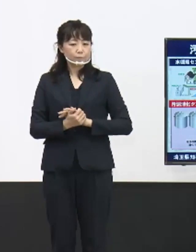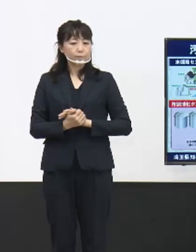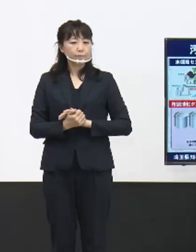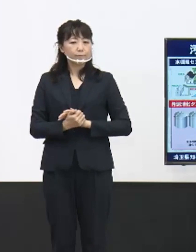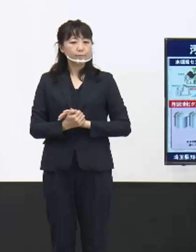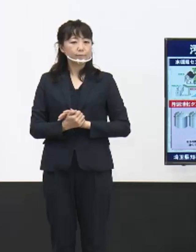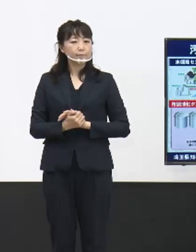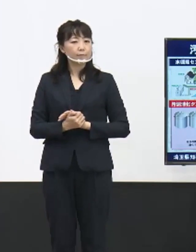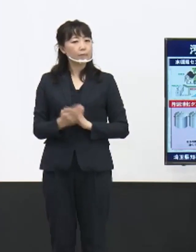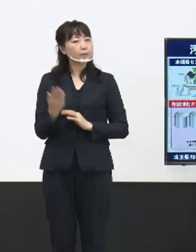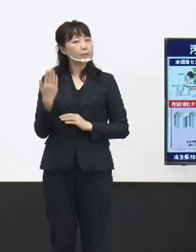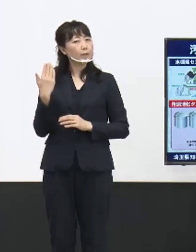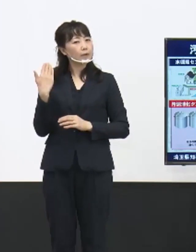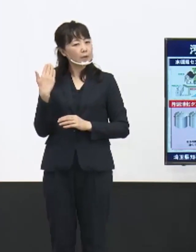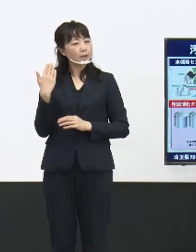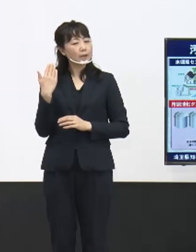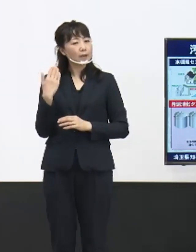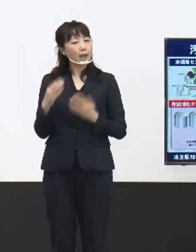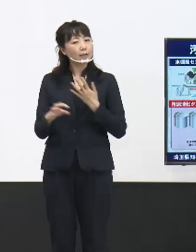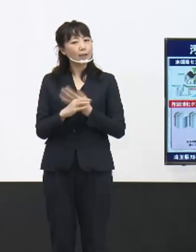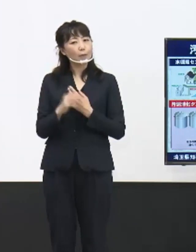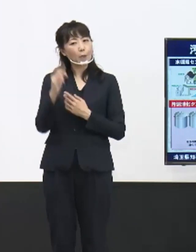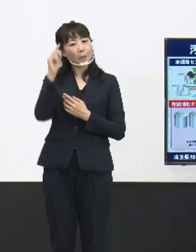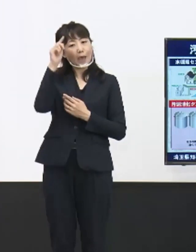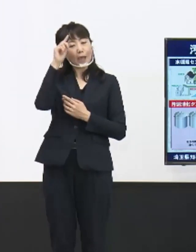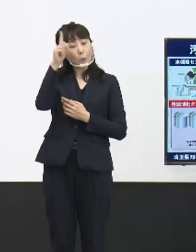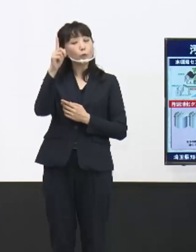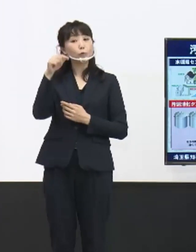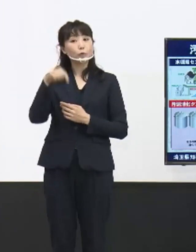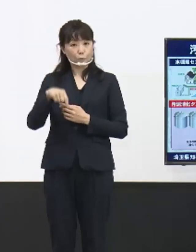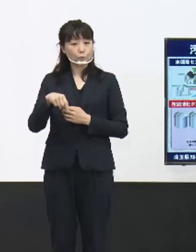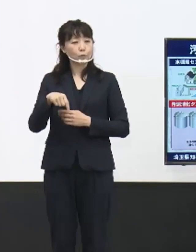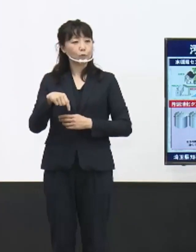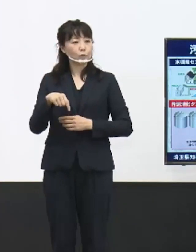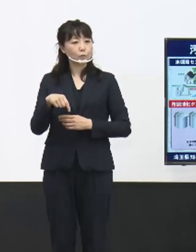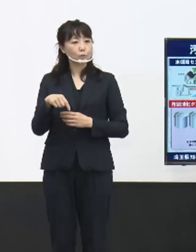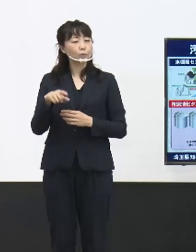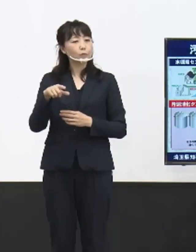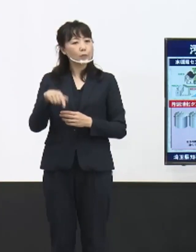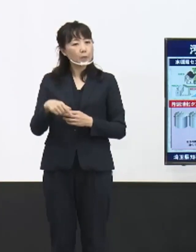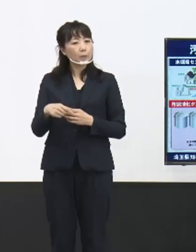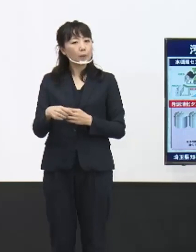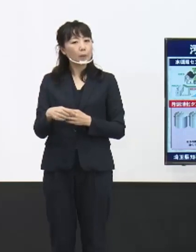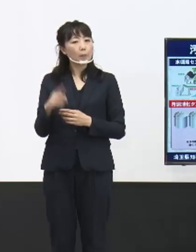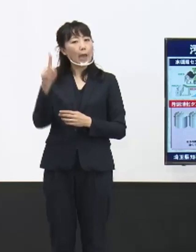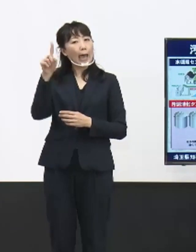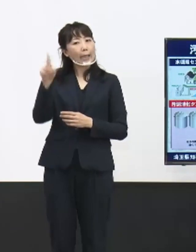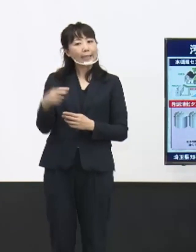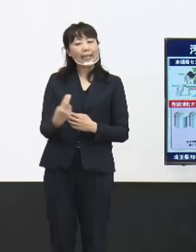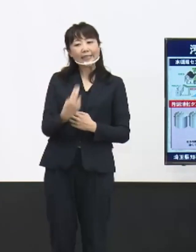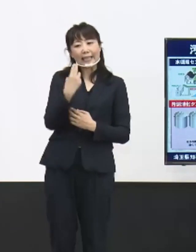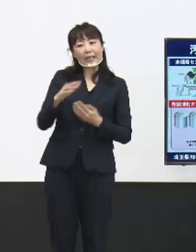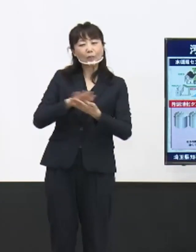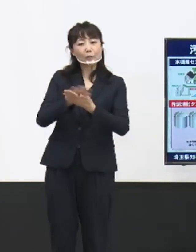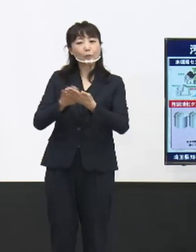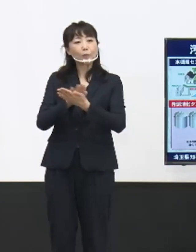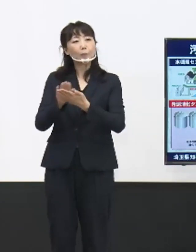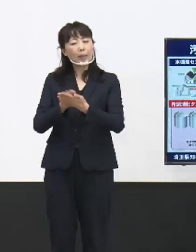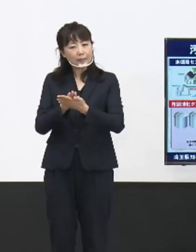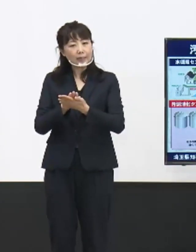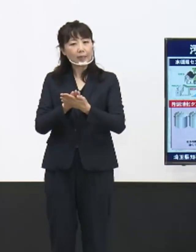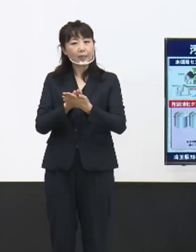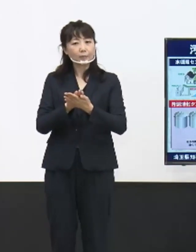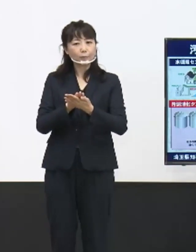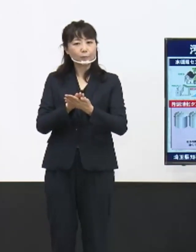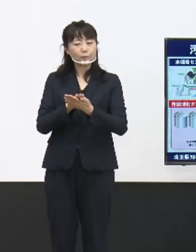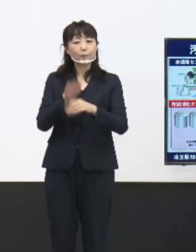は数年前までドイツなんかだと、これ、混焼にしてました。混焼っていうのは、天然ガスと混ぜて、結果としてその二酸化炭素を出す